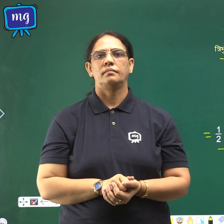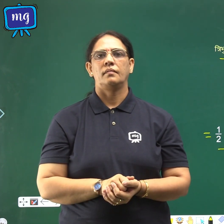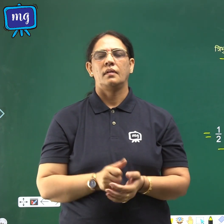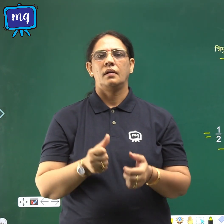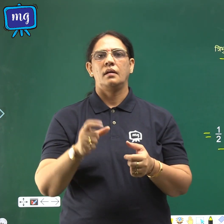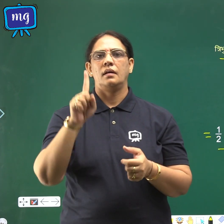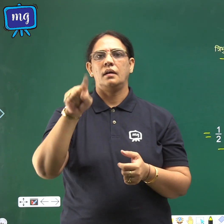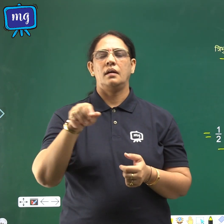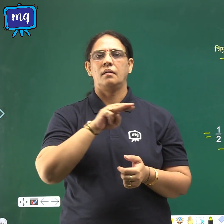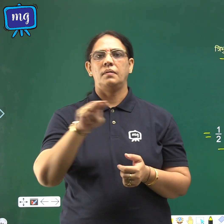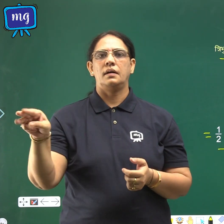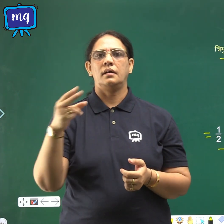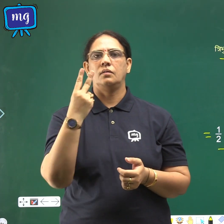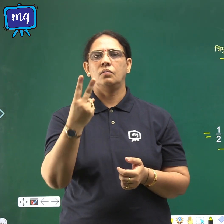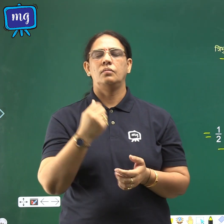1/2